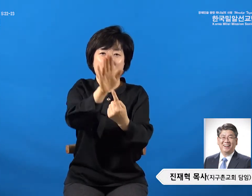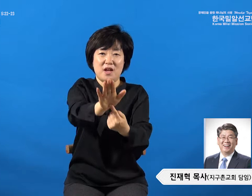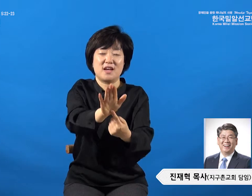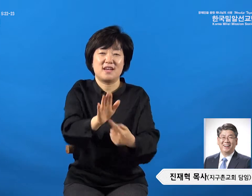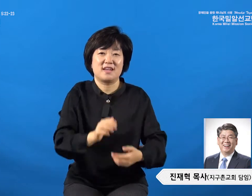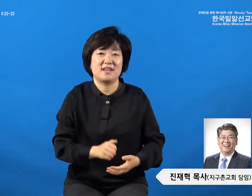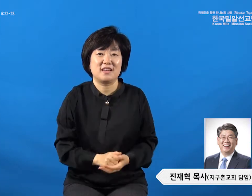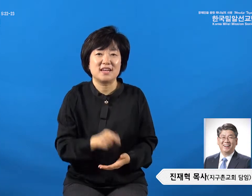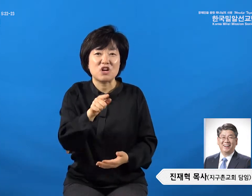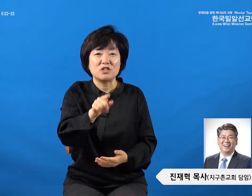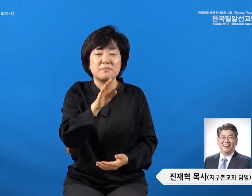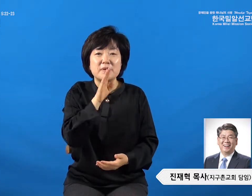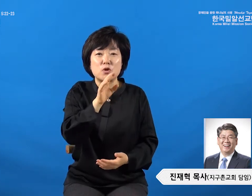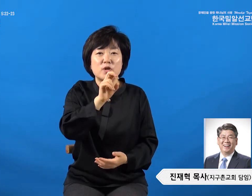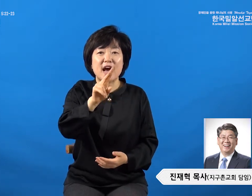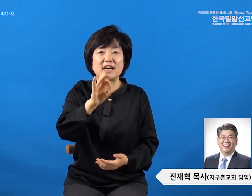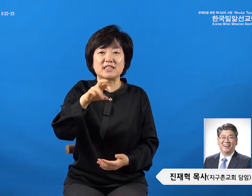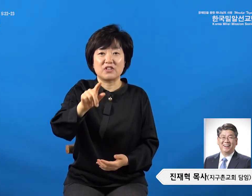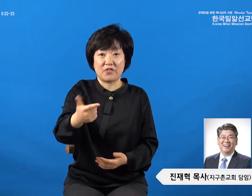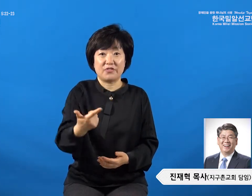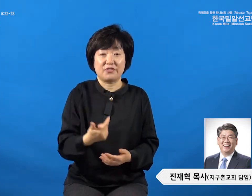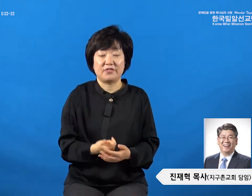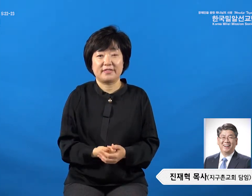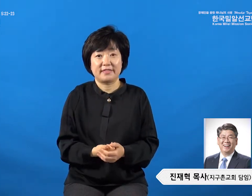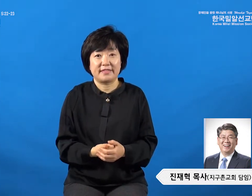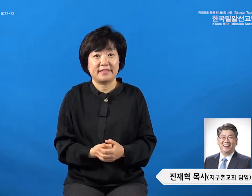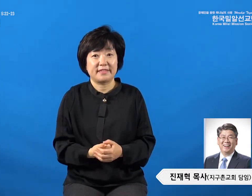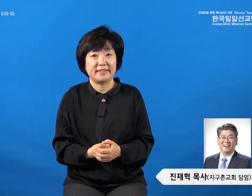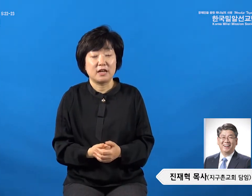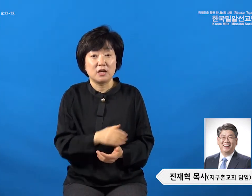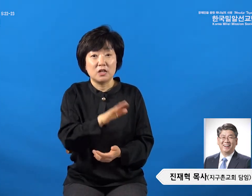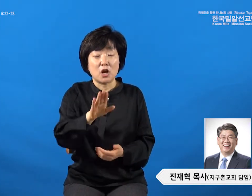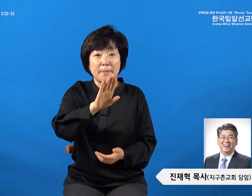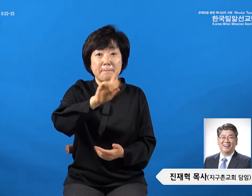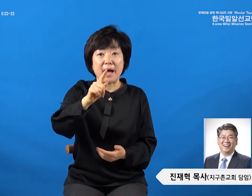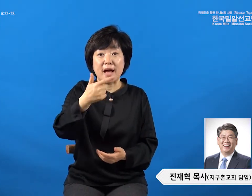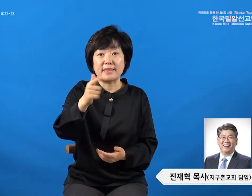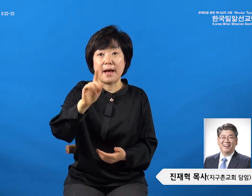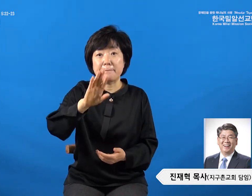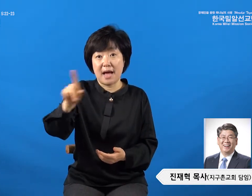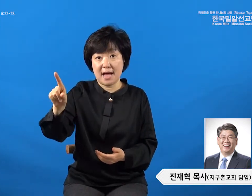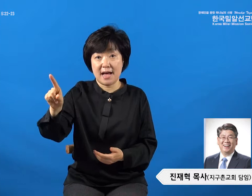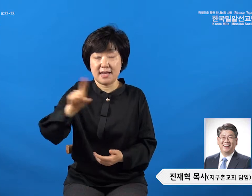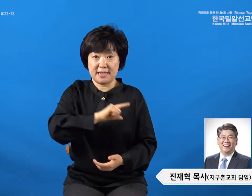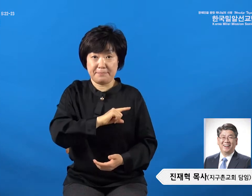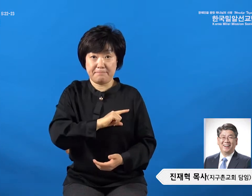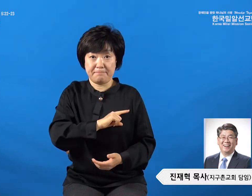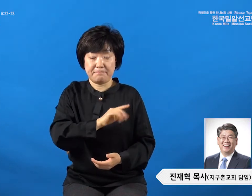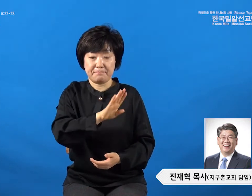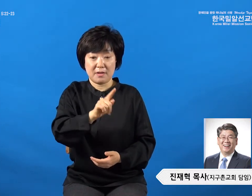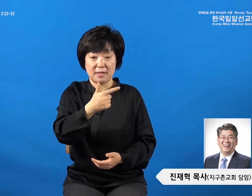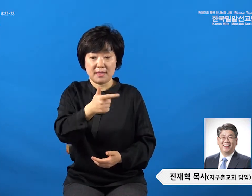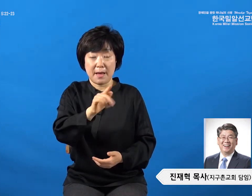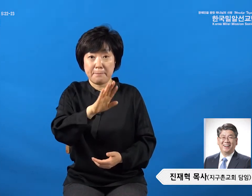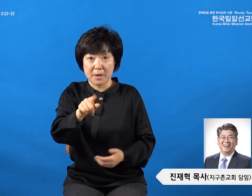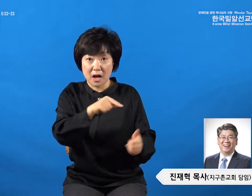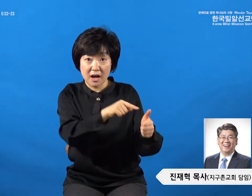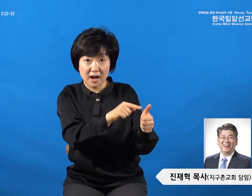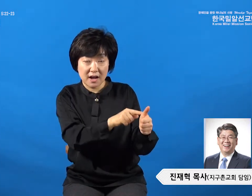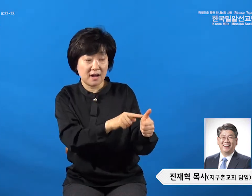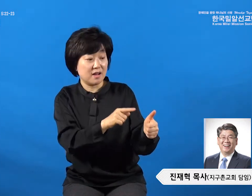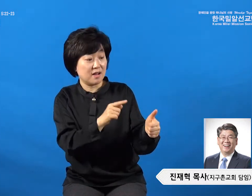양선의 모습을 갖게 됩니다. 우리가 잘 알고 있는 바나바를 보면 성경은 그를